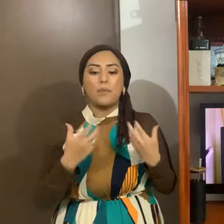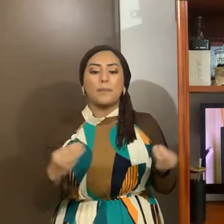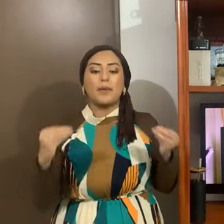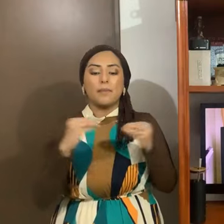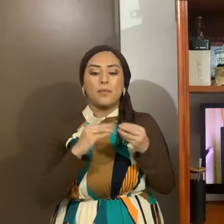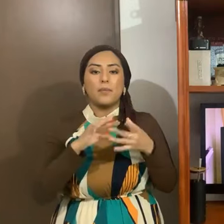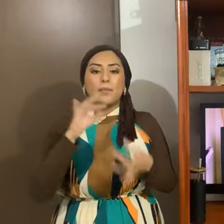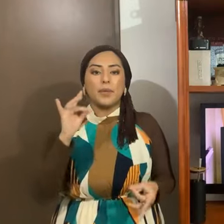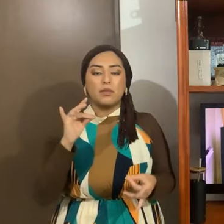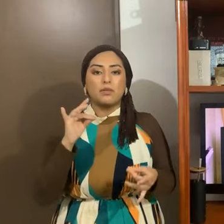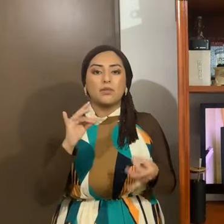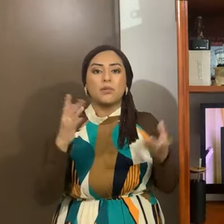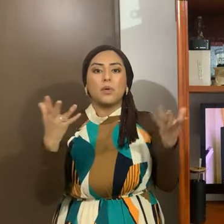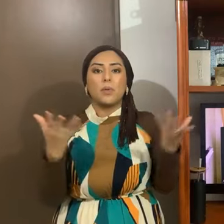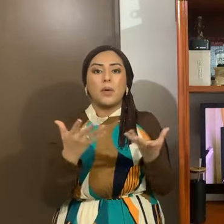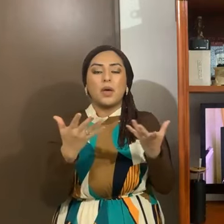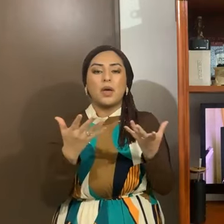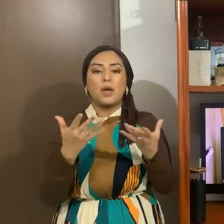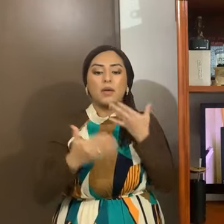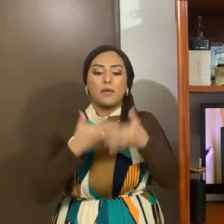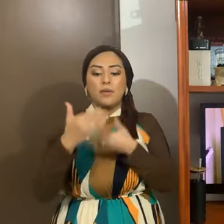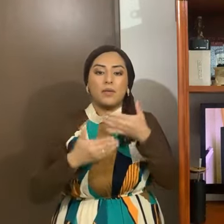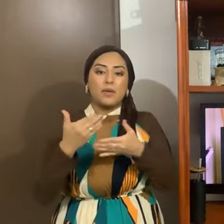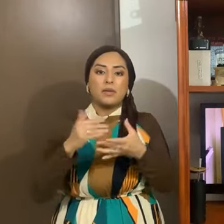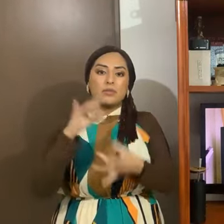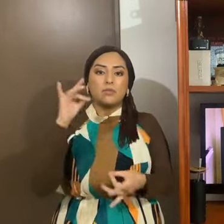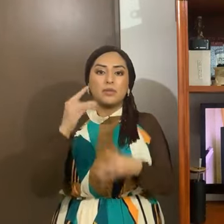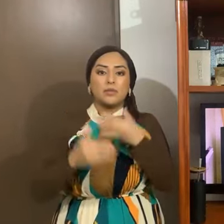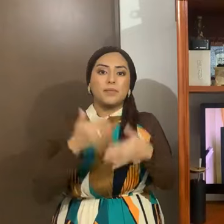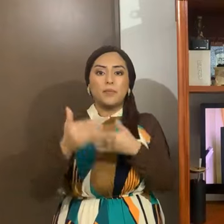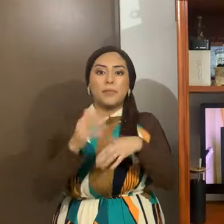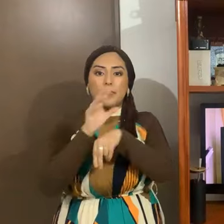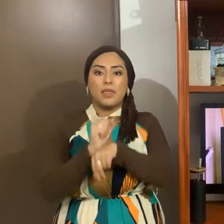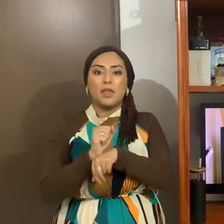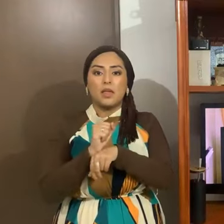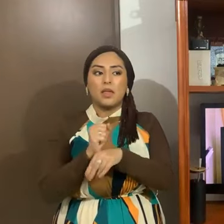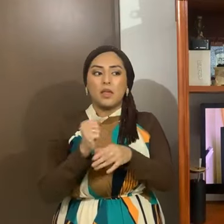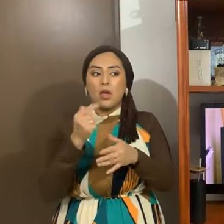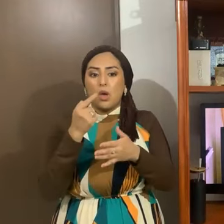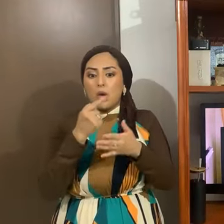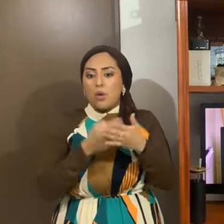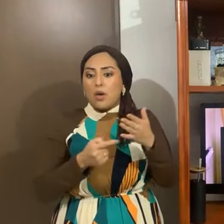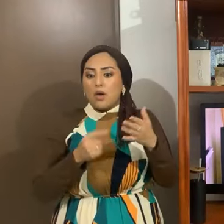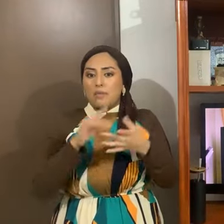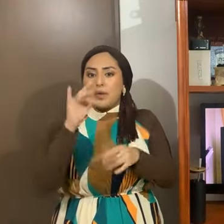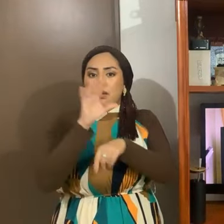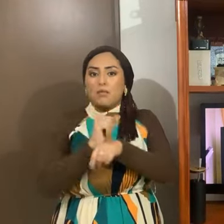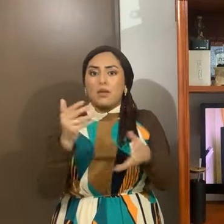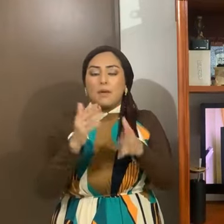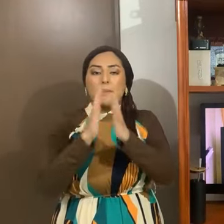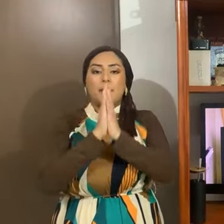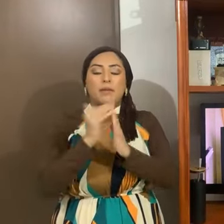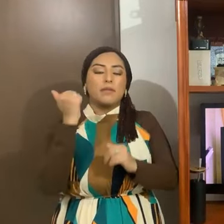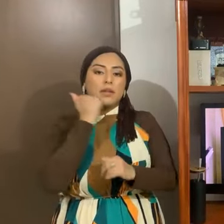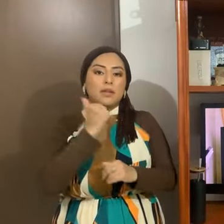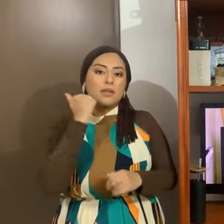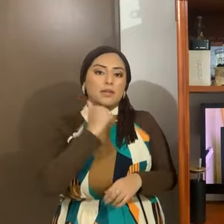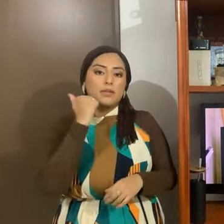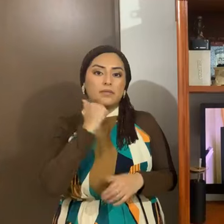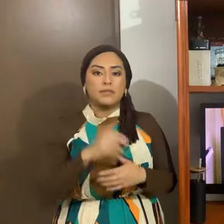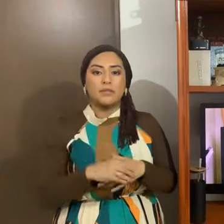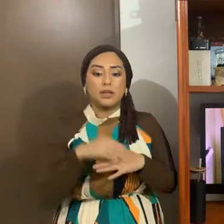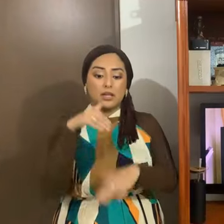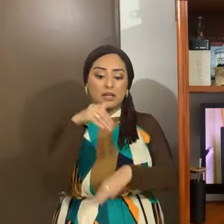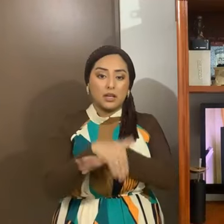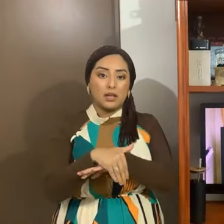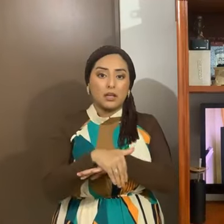espiritual. Entonces, ¿qué tengo que hacer? Desarrollar hábitos espirituales. ¿Cuáles son los hábitos espirituales? Orar todos los días, en